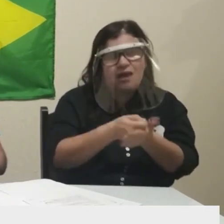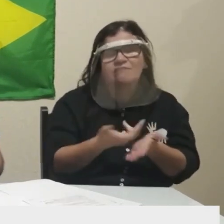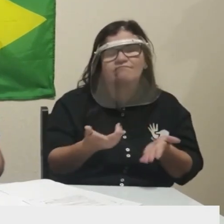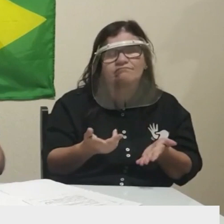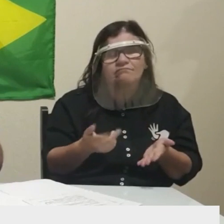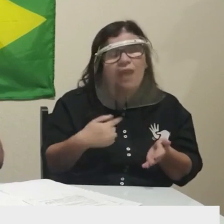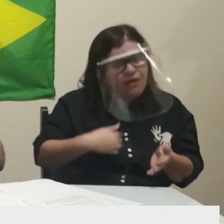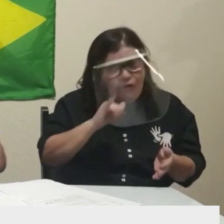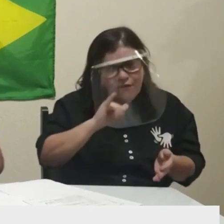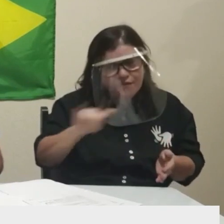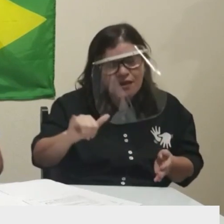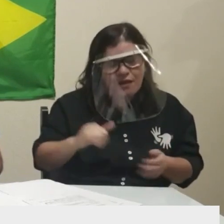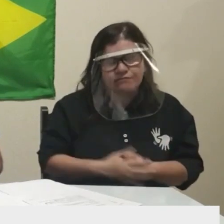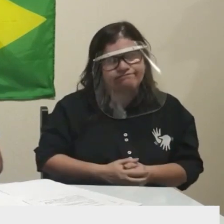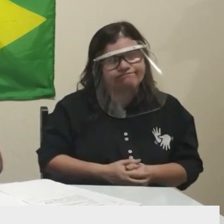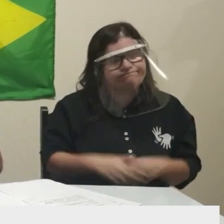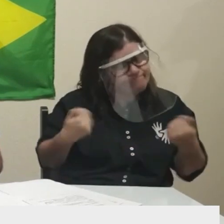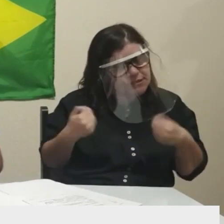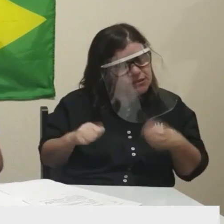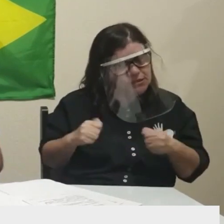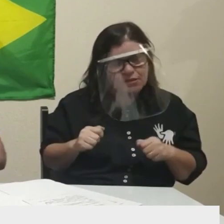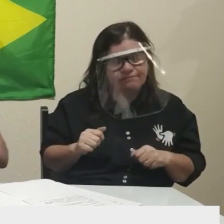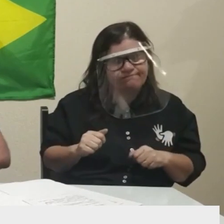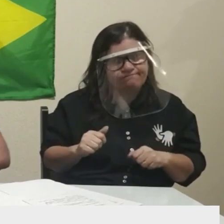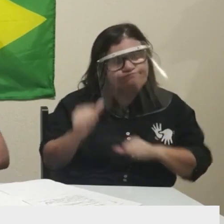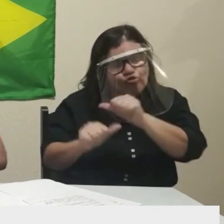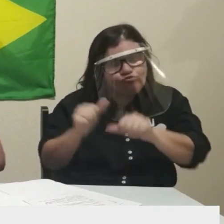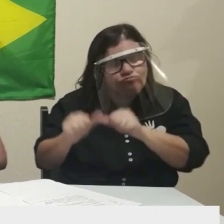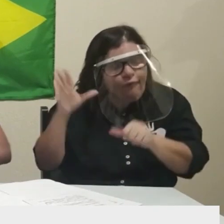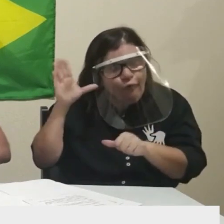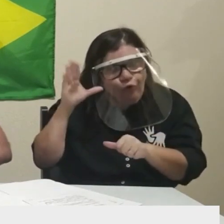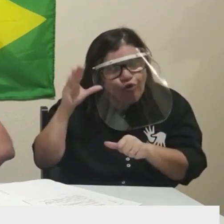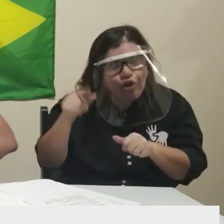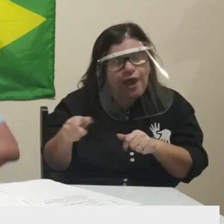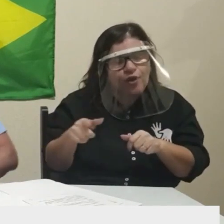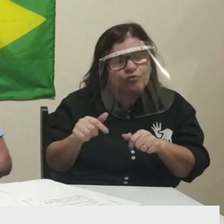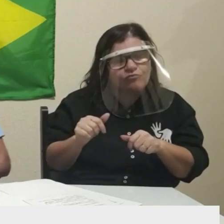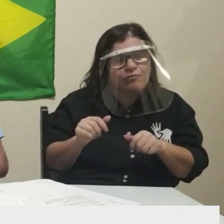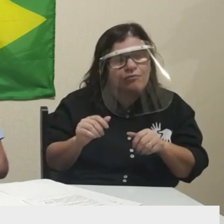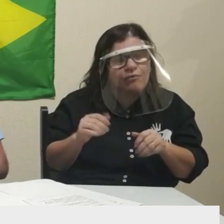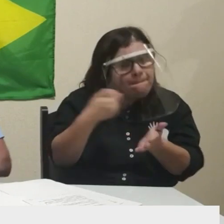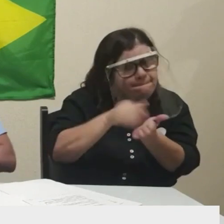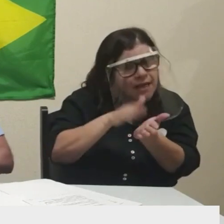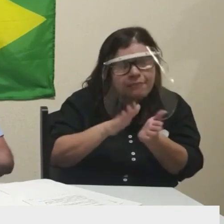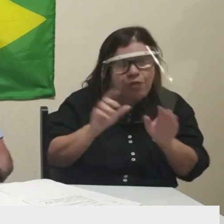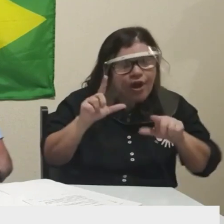PG, tem que trocar o pessoal lá. É, qual diretoria é essa? Não, PG, é todo mundo. Implodimos aí